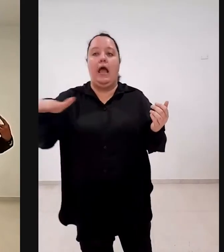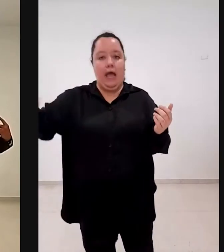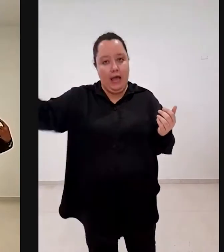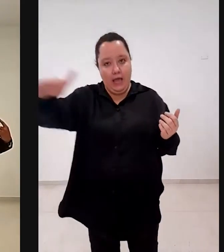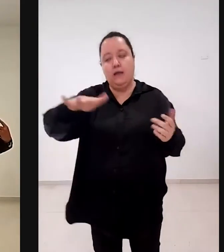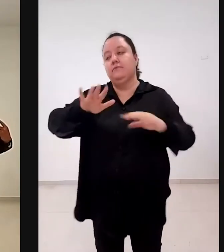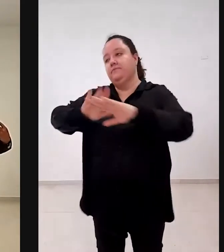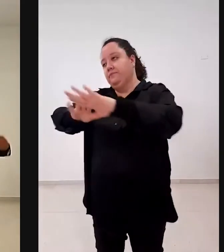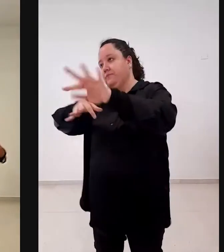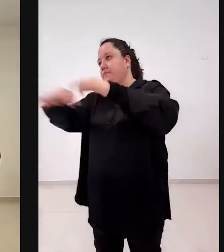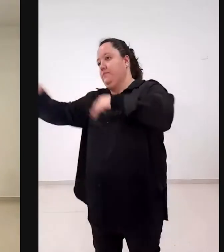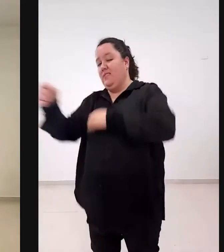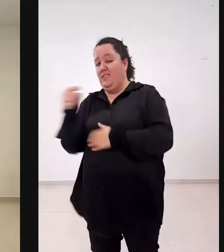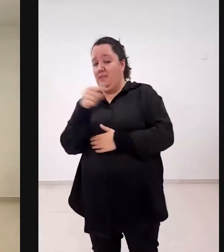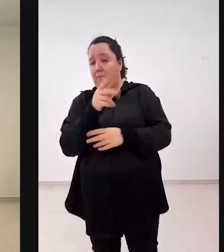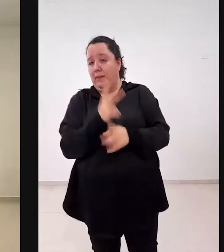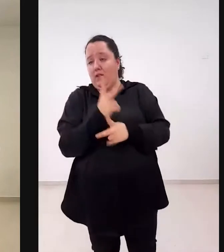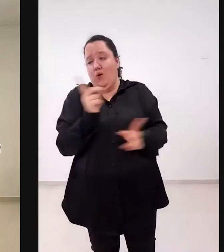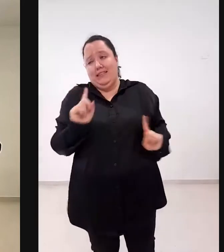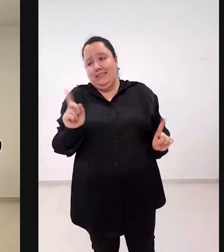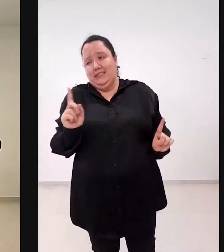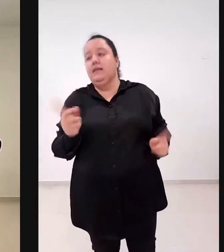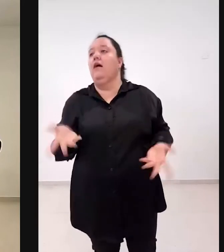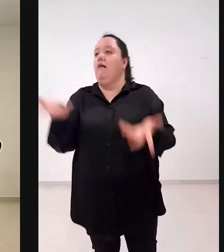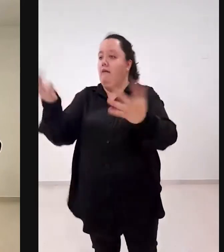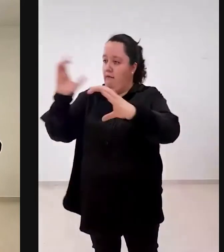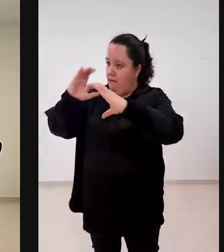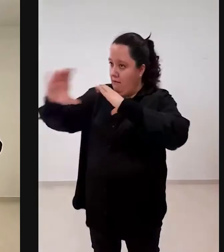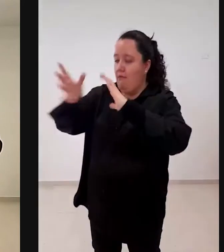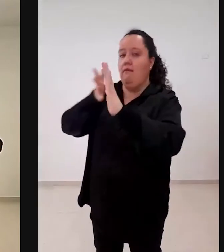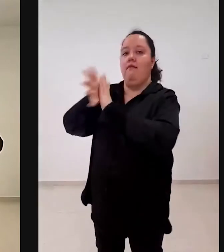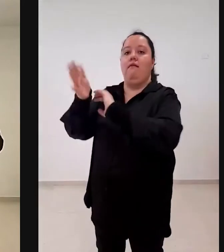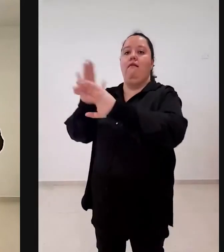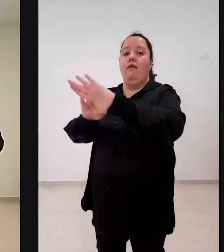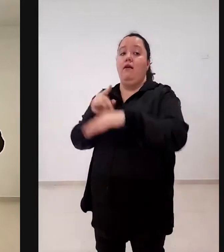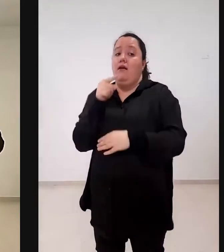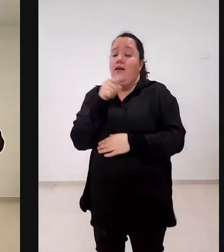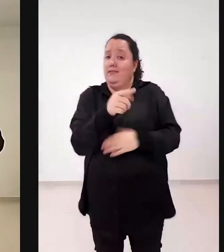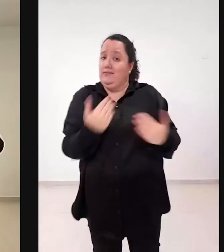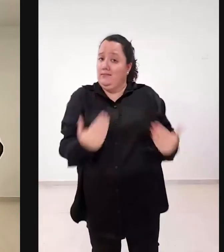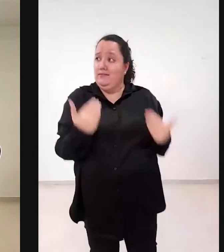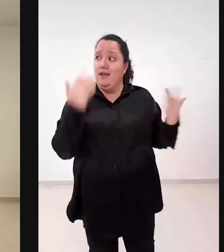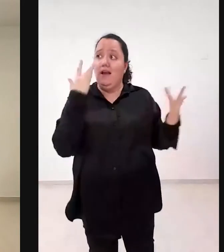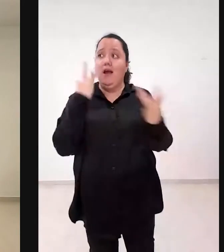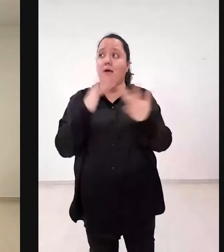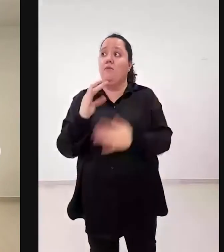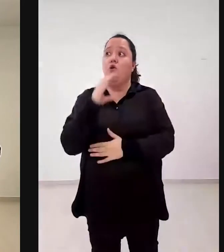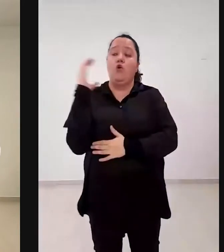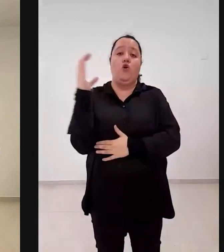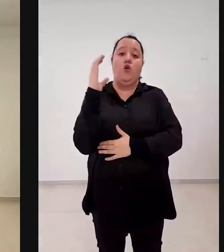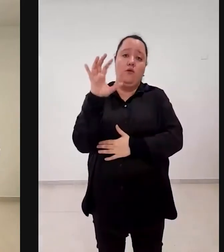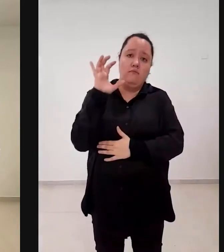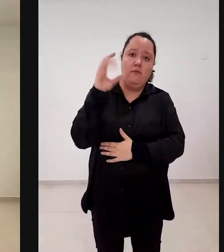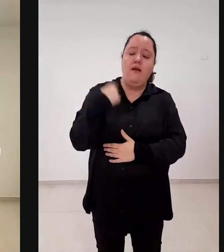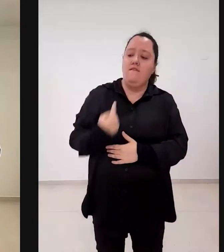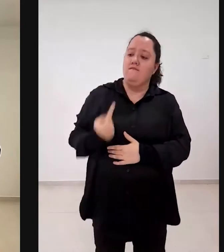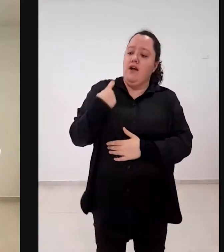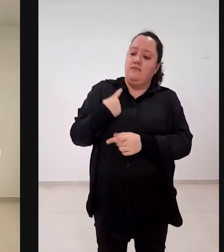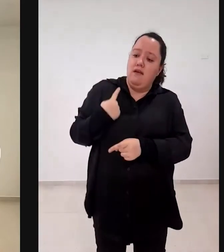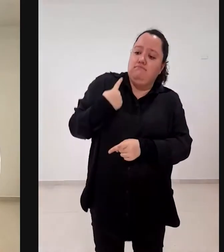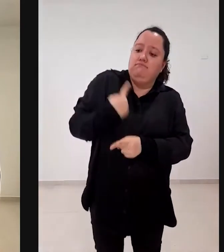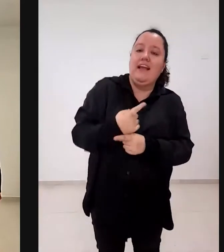entiendan porque si no representa un peligro por directo al contrario es tarde realizar